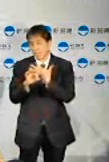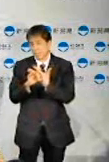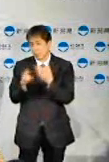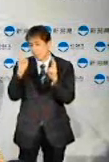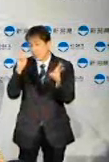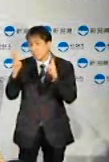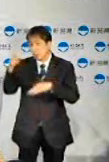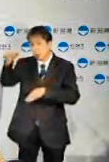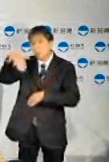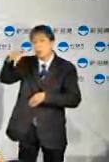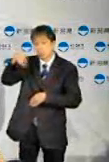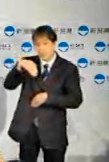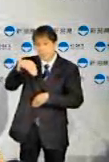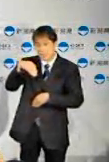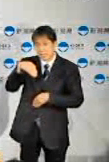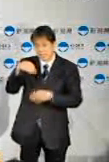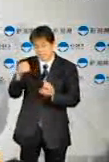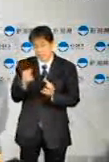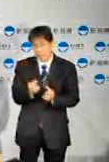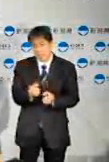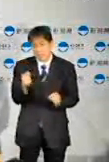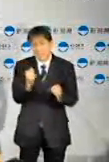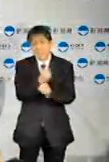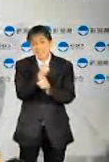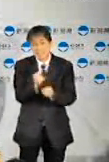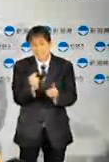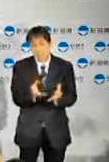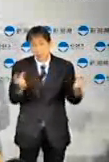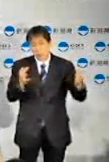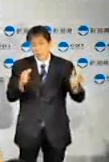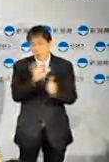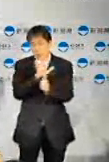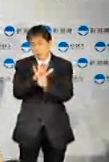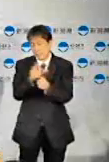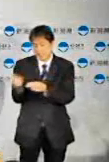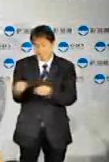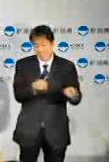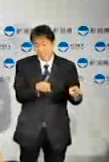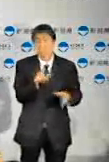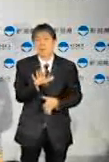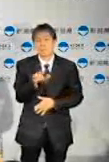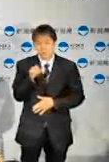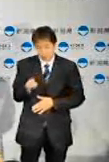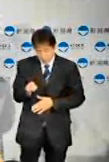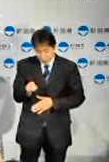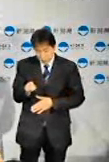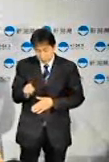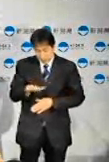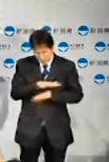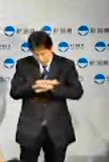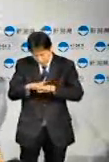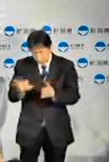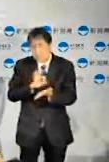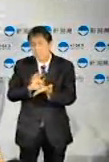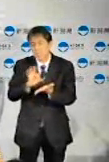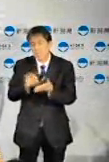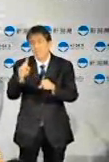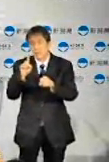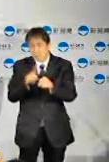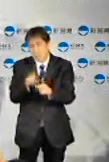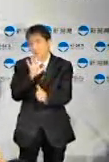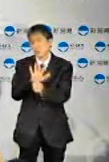等の支援制度、あの産業振興の支援制度がありますから、そうしたものをこ う, うまく使っていただくように後押しをすると